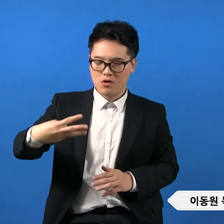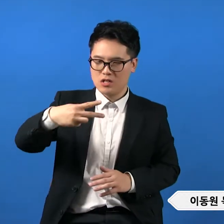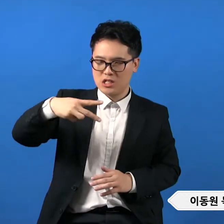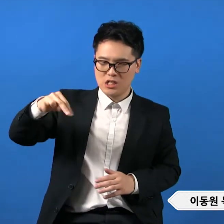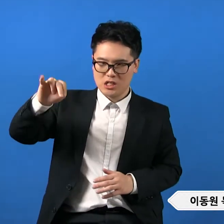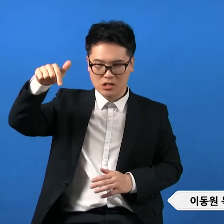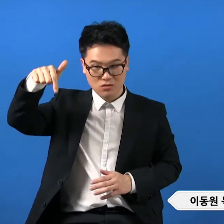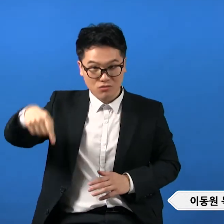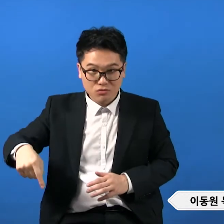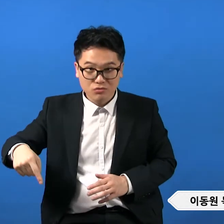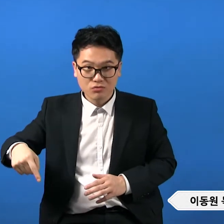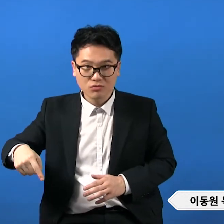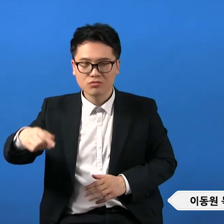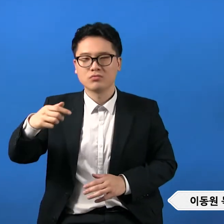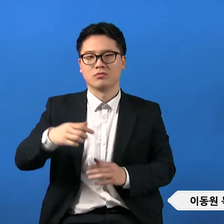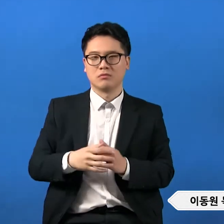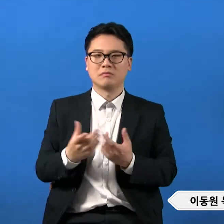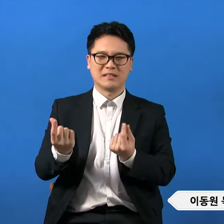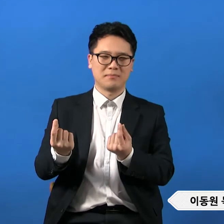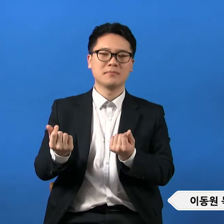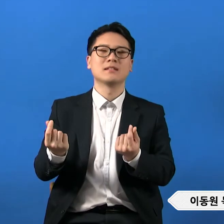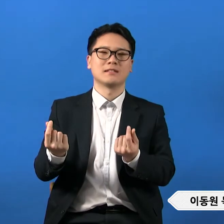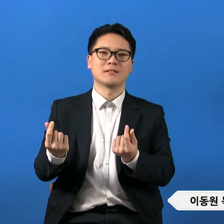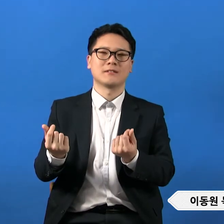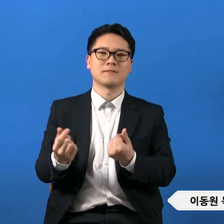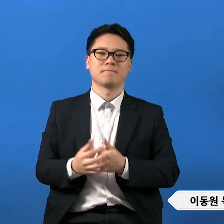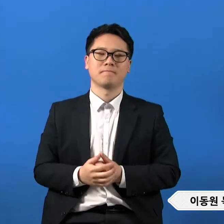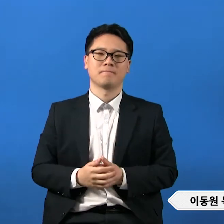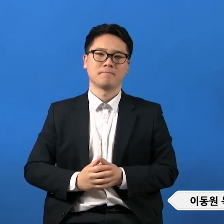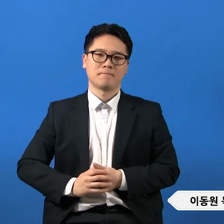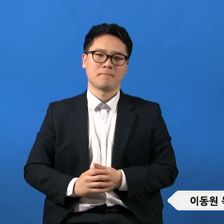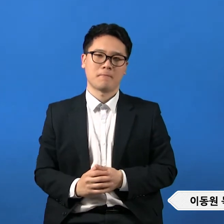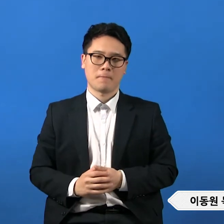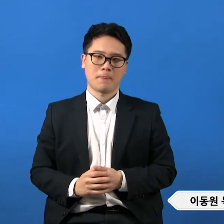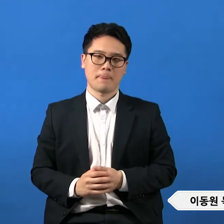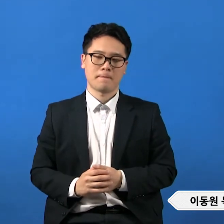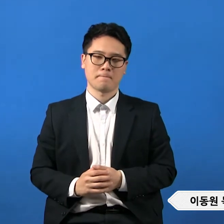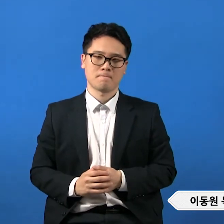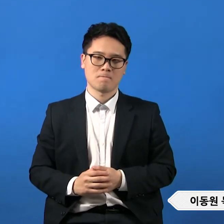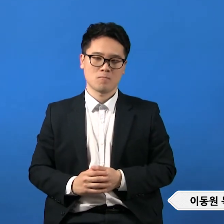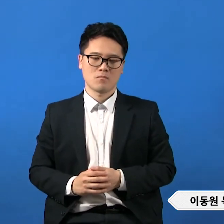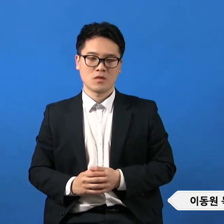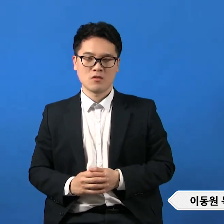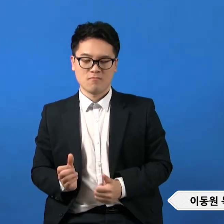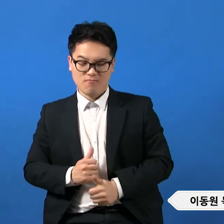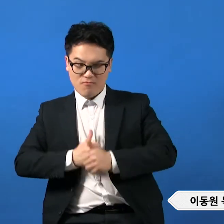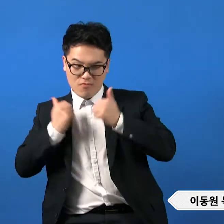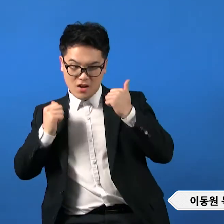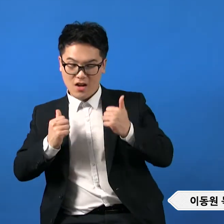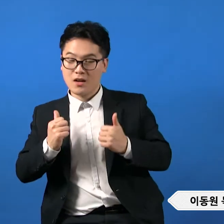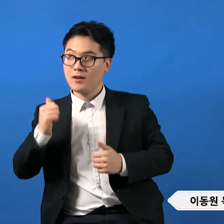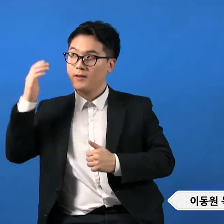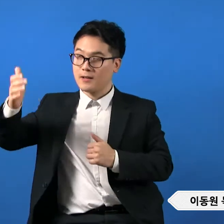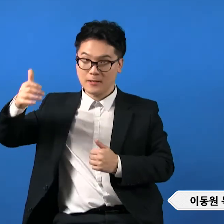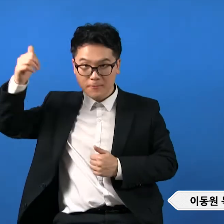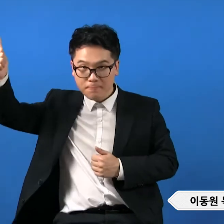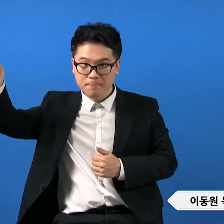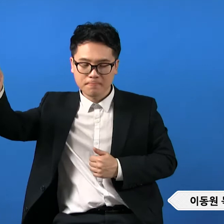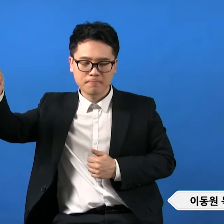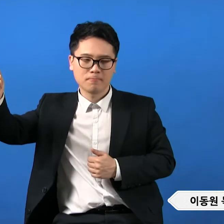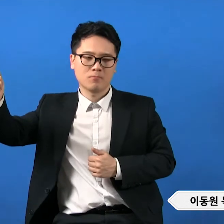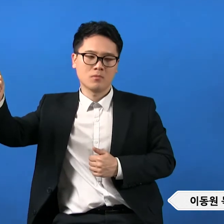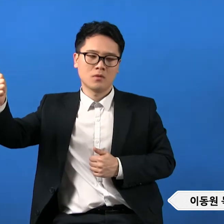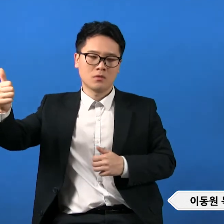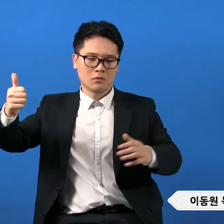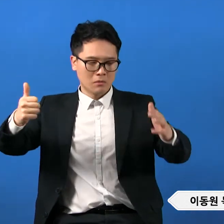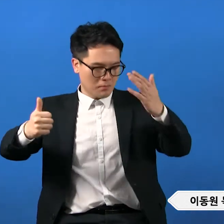않습니까? 그런 비슷한 거라고 생각하시면 돼요. 네. 자, 진노하시던 하나님, 그러나 백성들을 향해서는